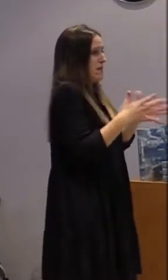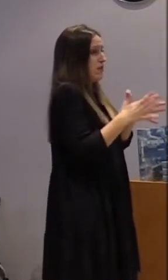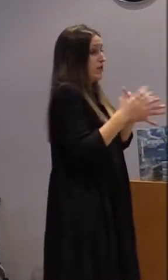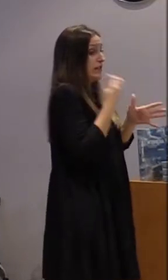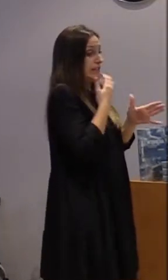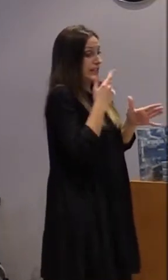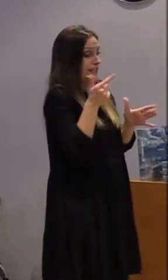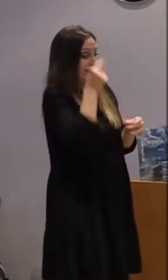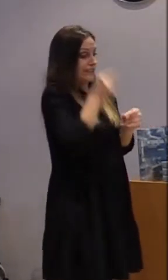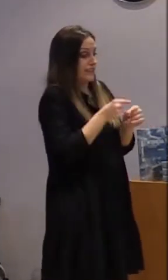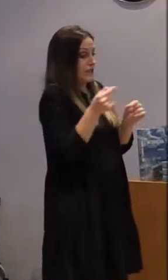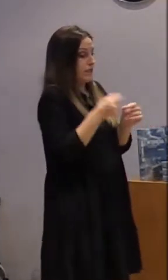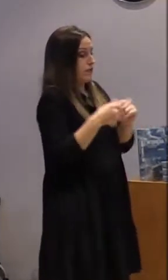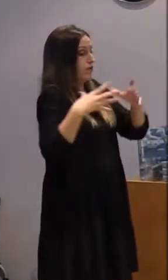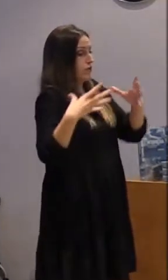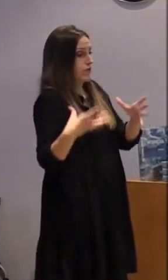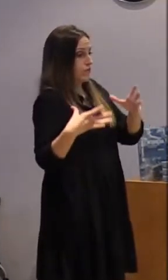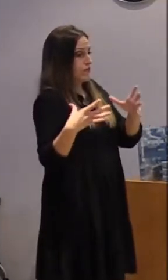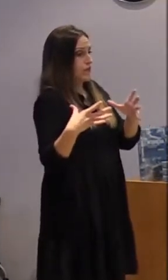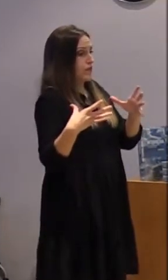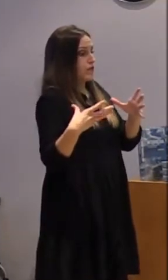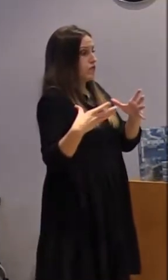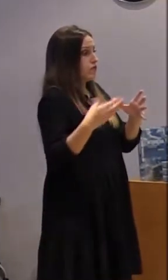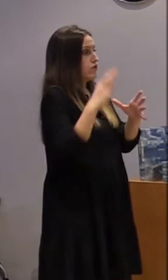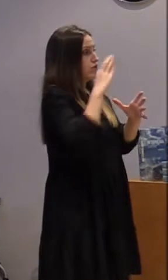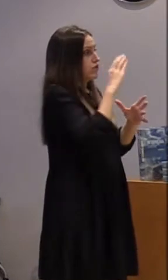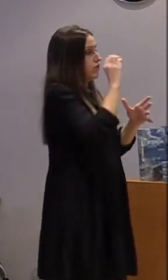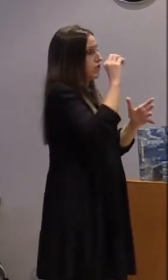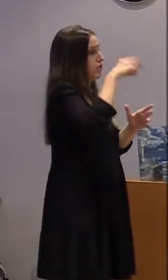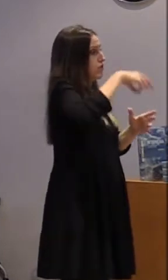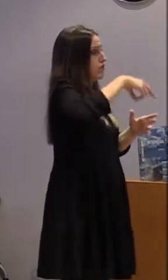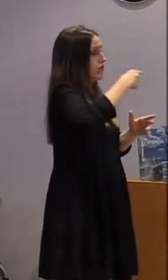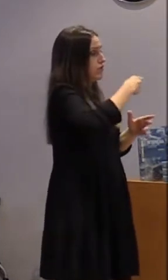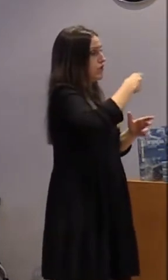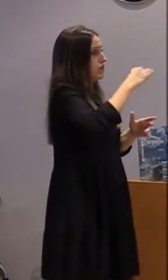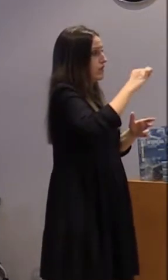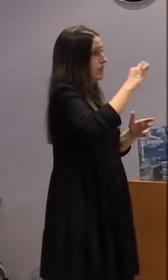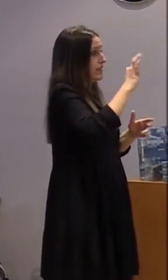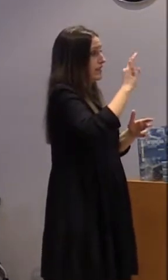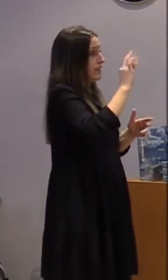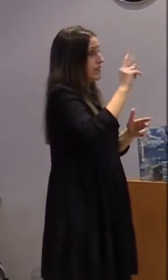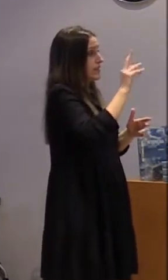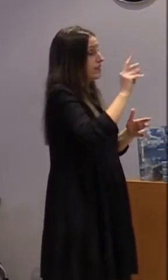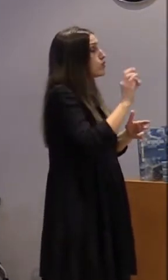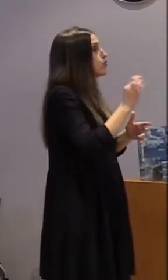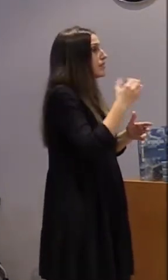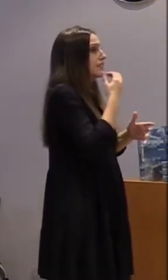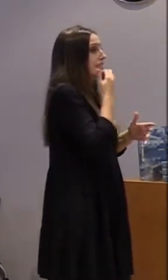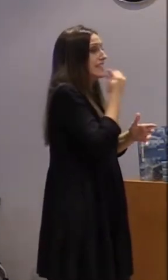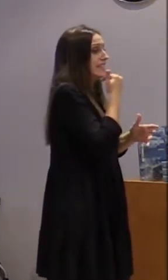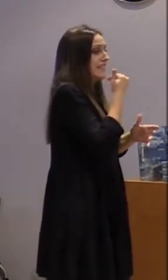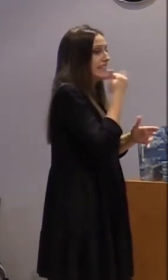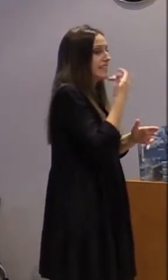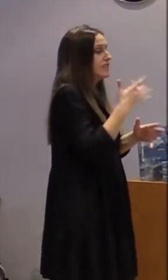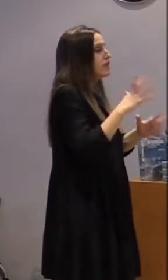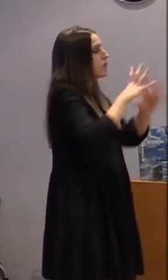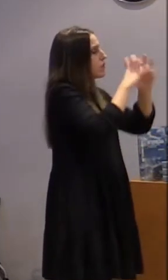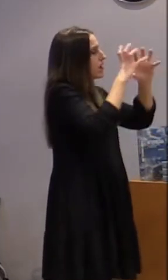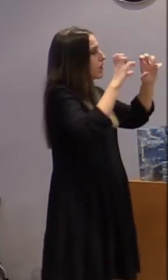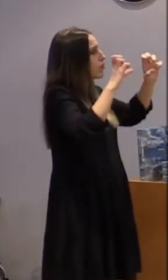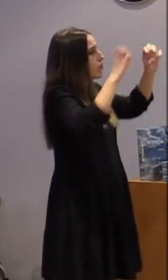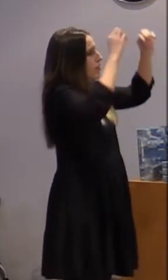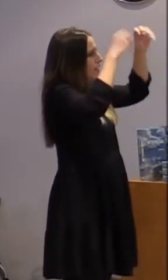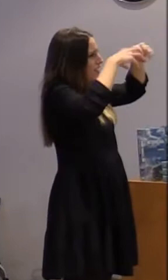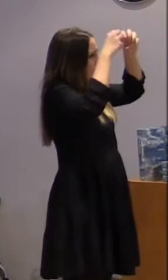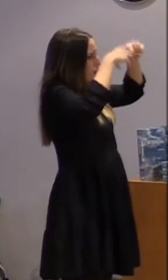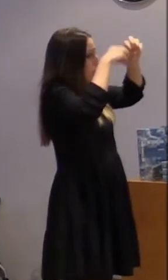esto, son congestus, que estallan al límite de convertirse en una nube de tormenta. Un típico día